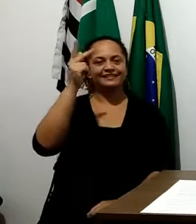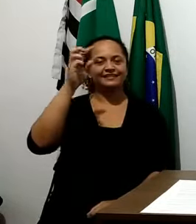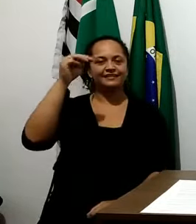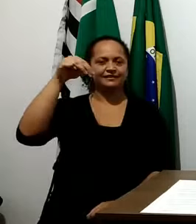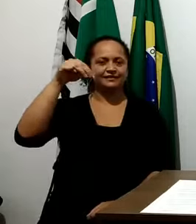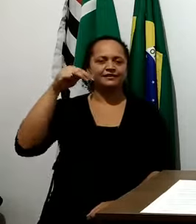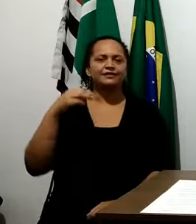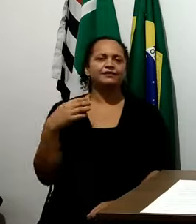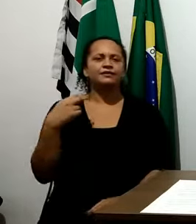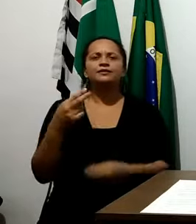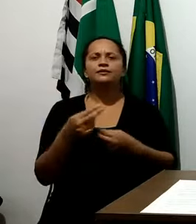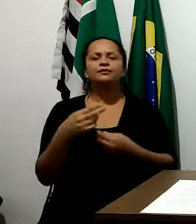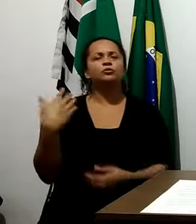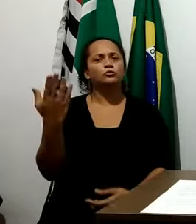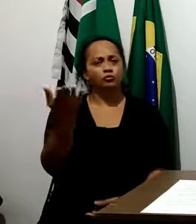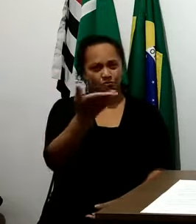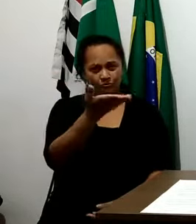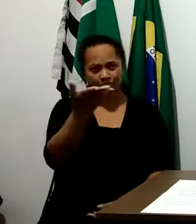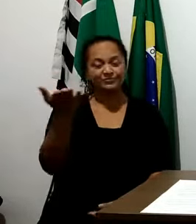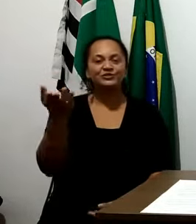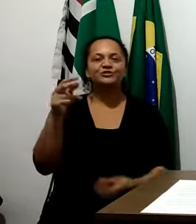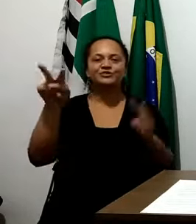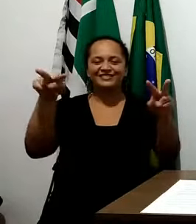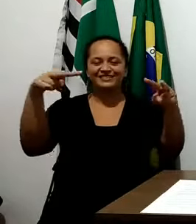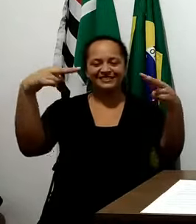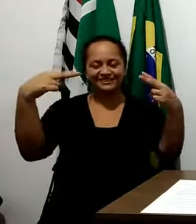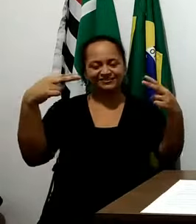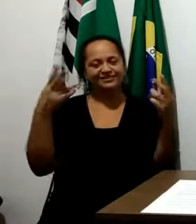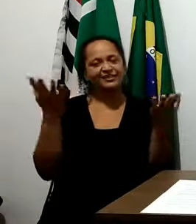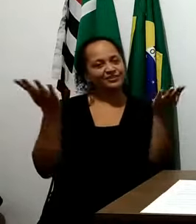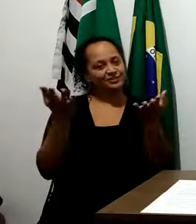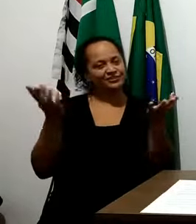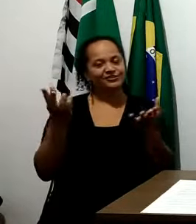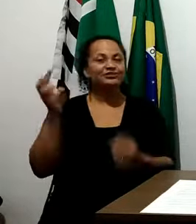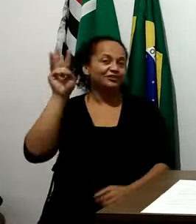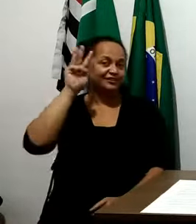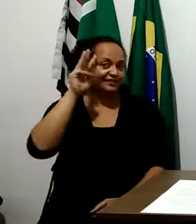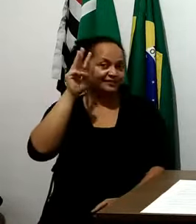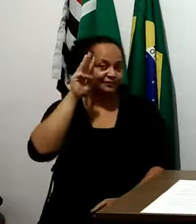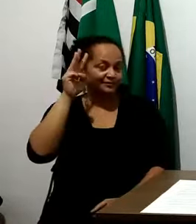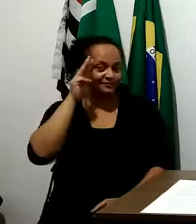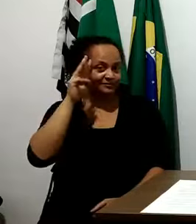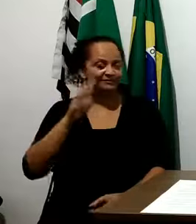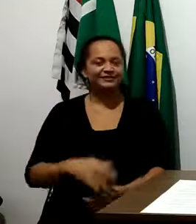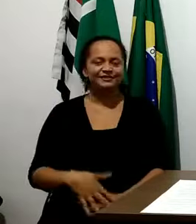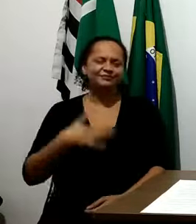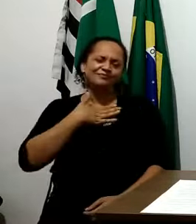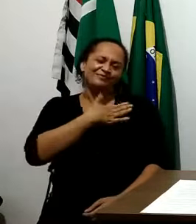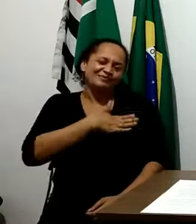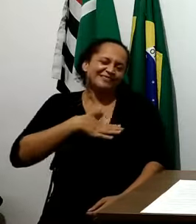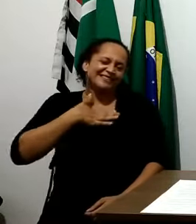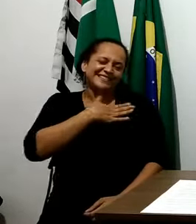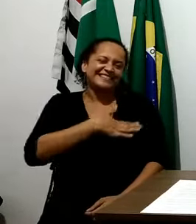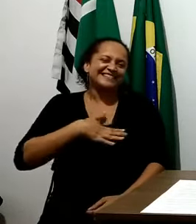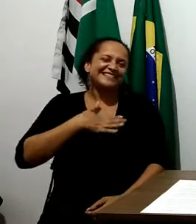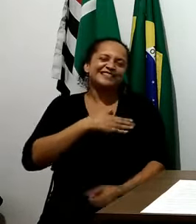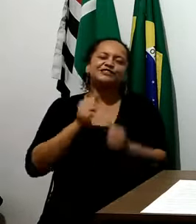a todos aqueles que estão nos assistindo nesta noite de terça-feira. É um prazer enorme estar aqui